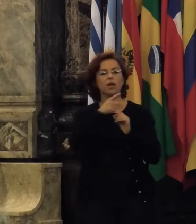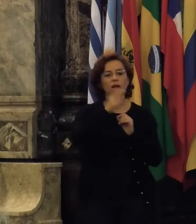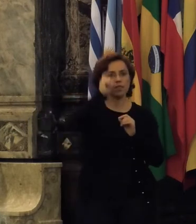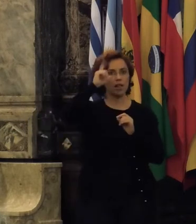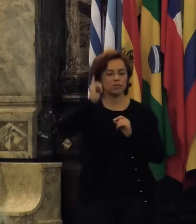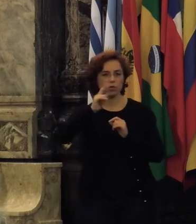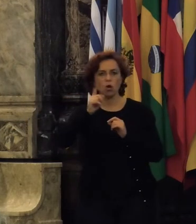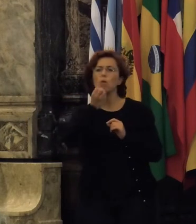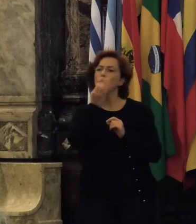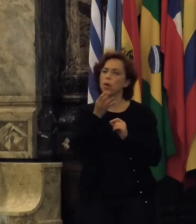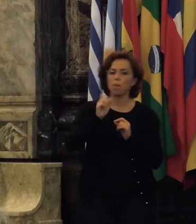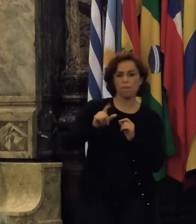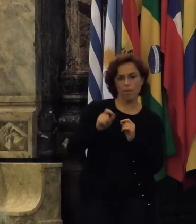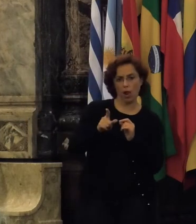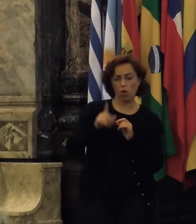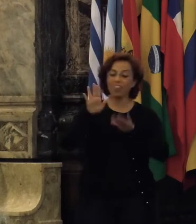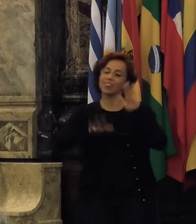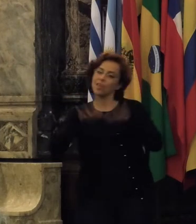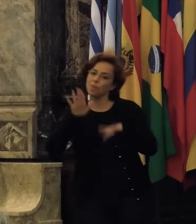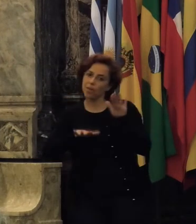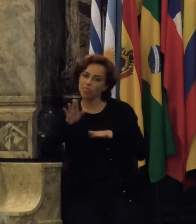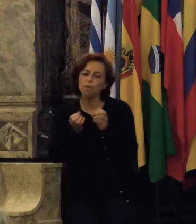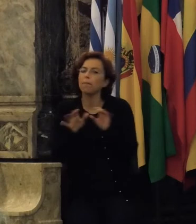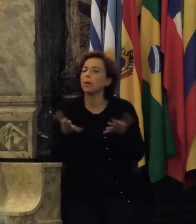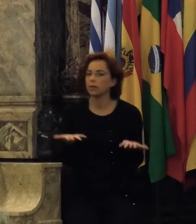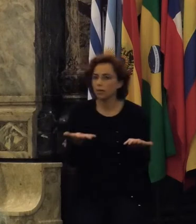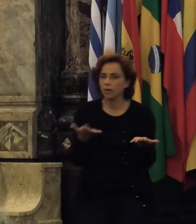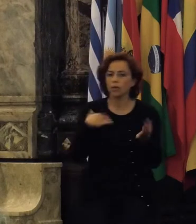o malo medir? Depende para qué lo uses, la medición.